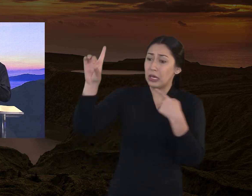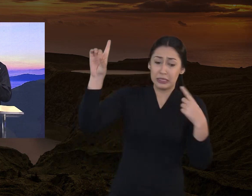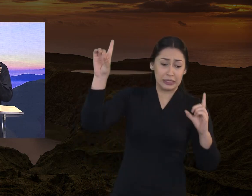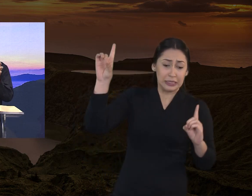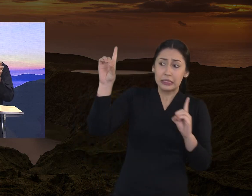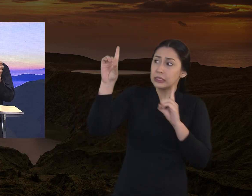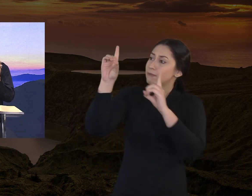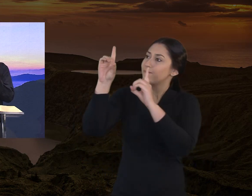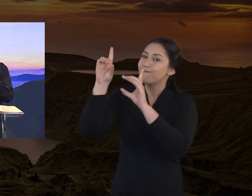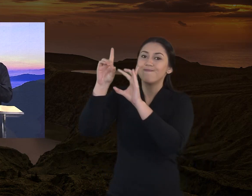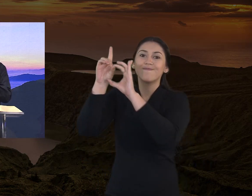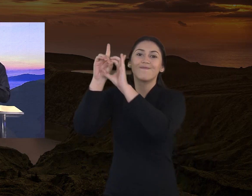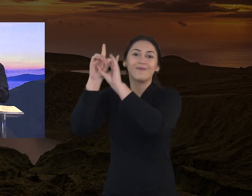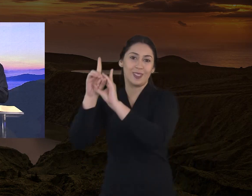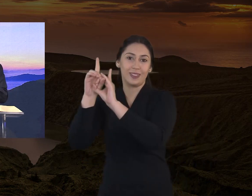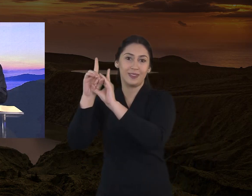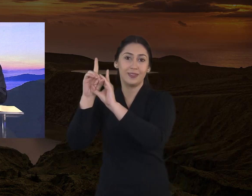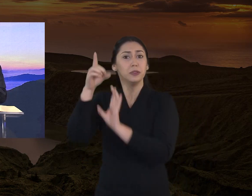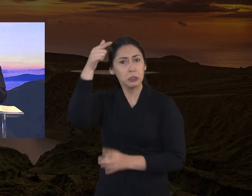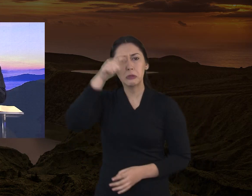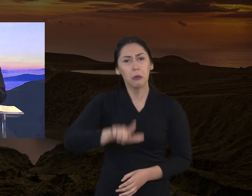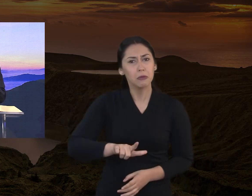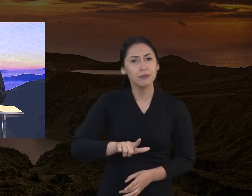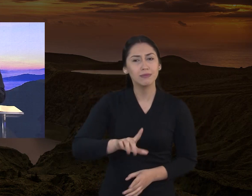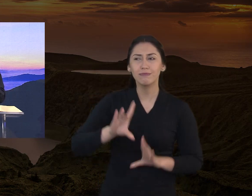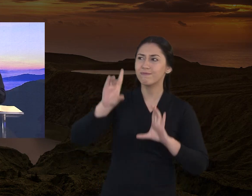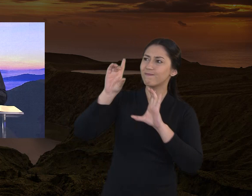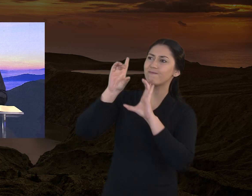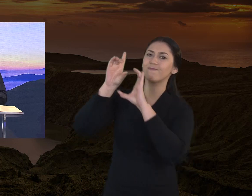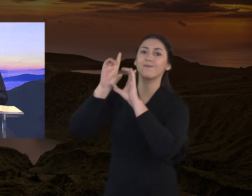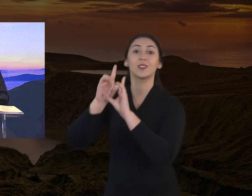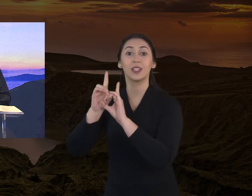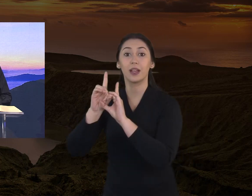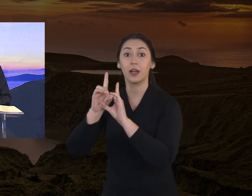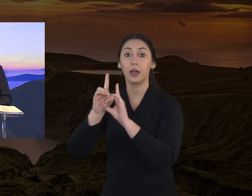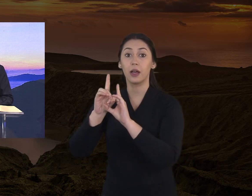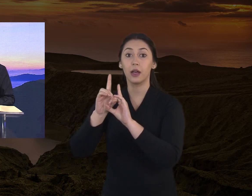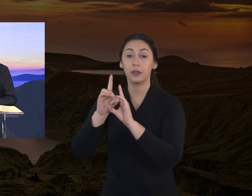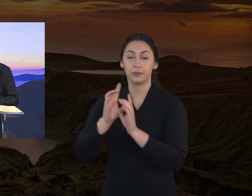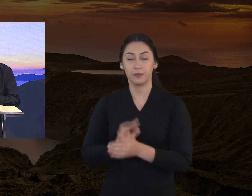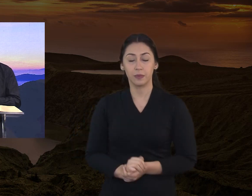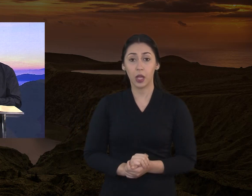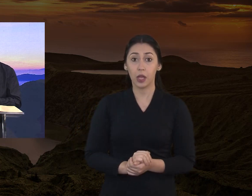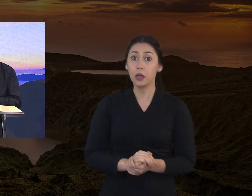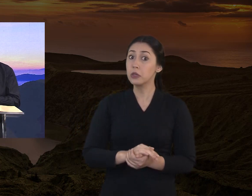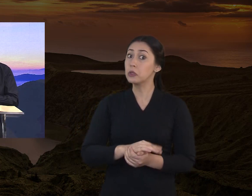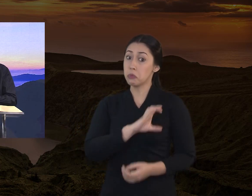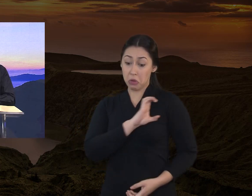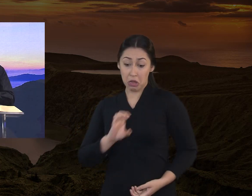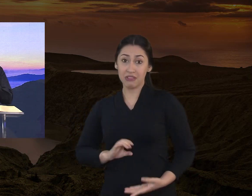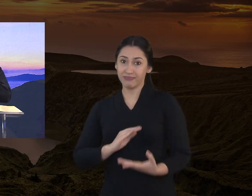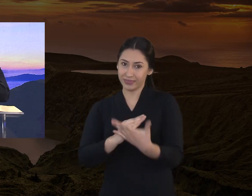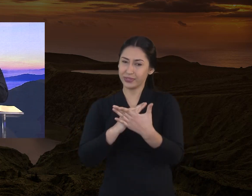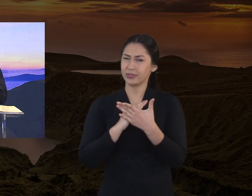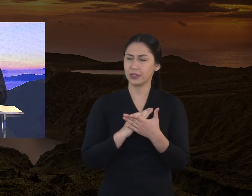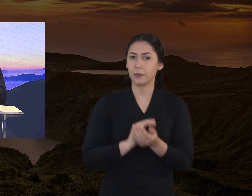Deus quer fazer é nos ligar de novo com Deus por meio de Cristo. Portanto, essa